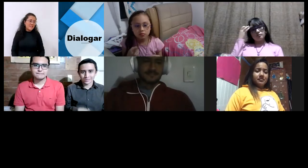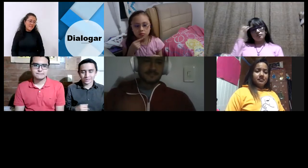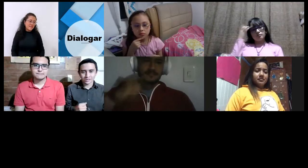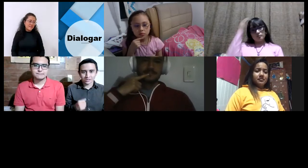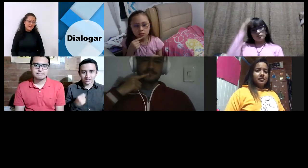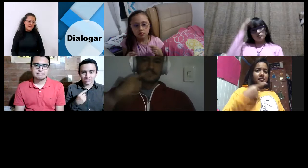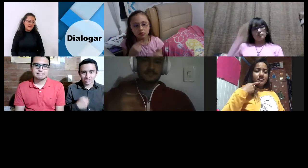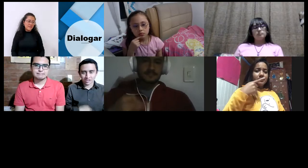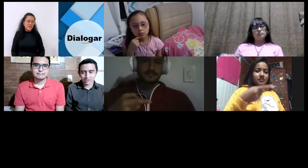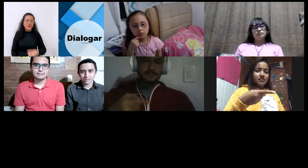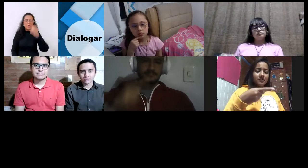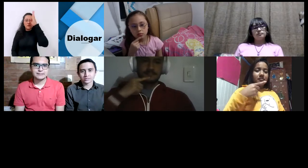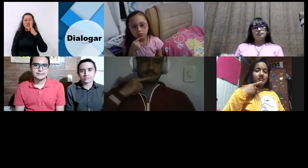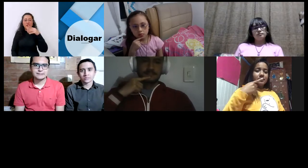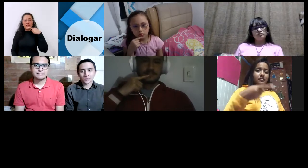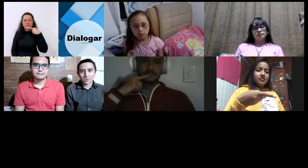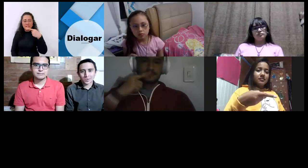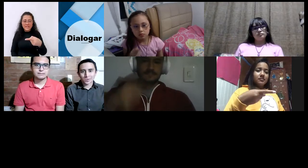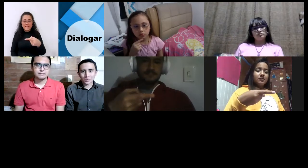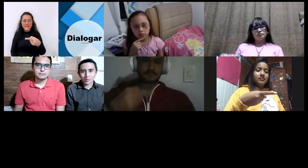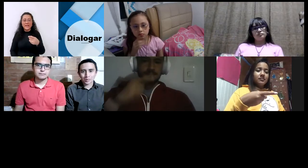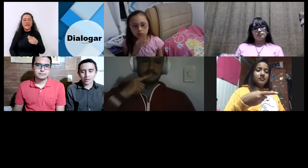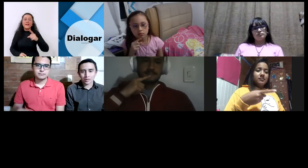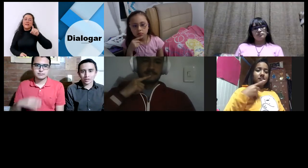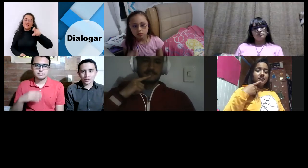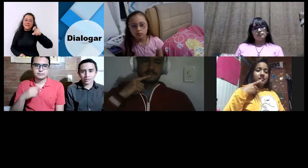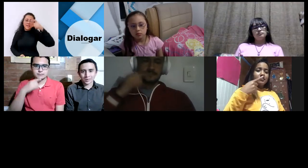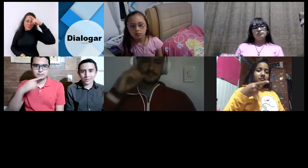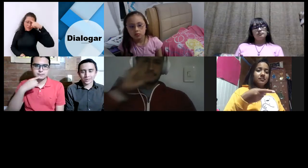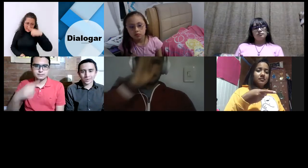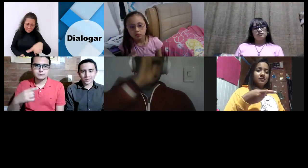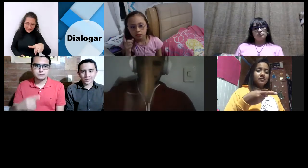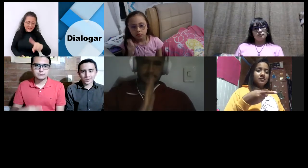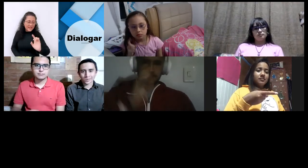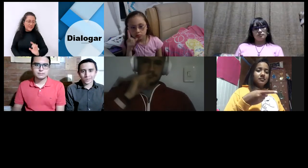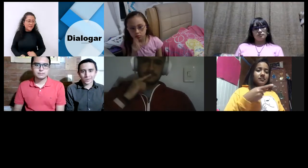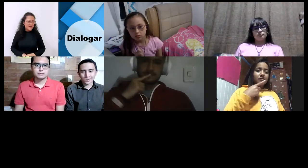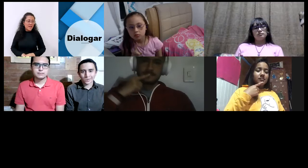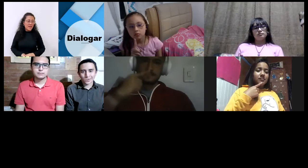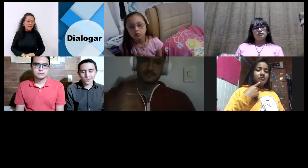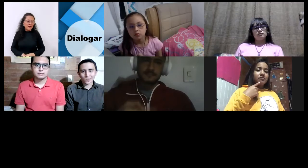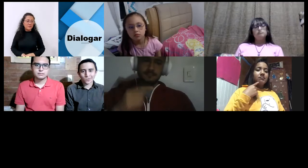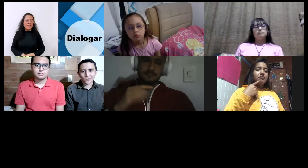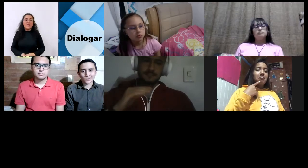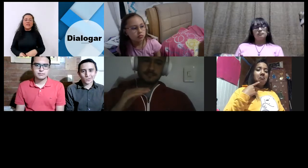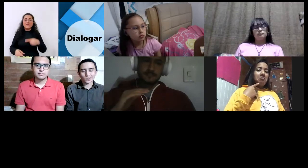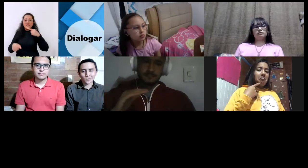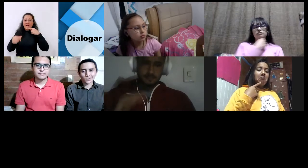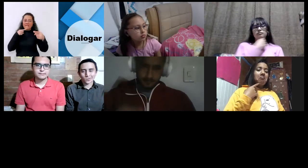decir. Como Dios dice, necesitamos arrepentirnos, por ejemplo. Entonces,